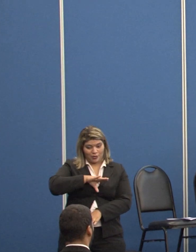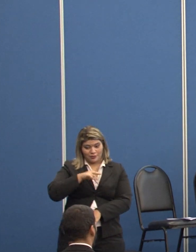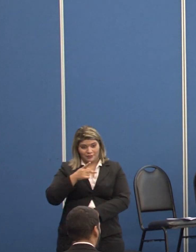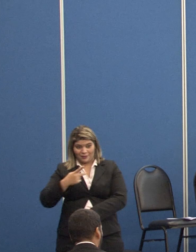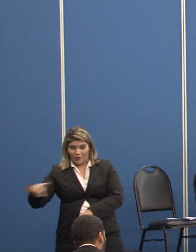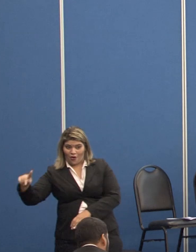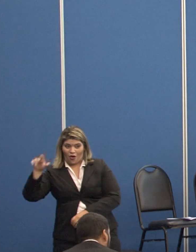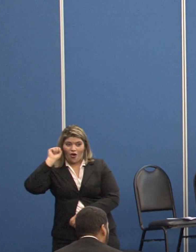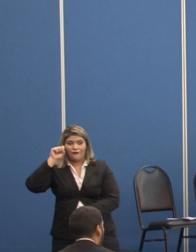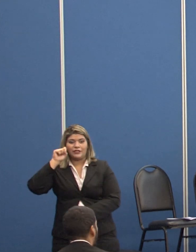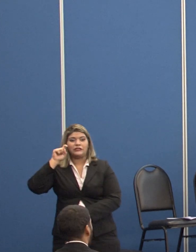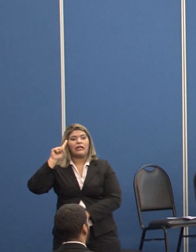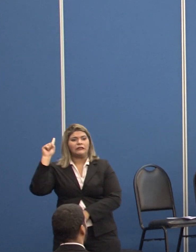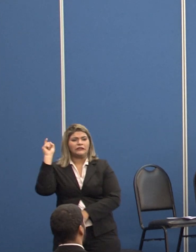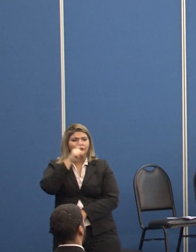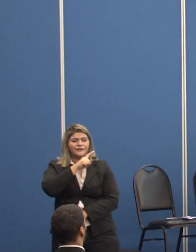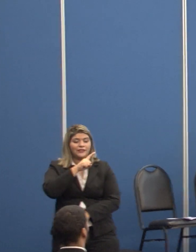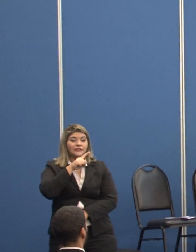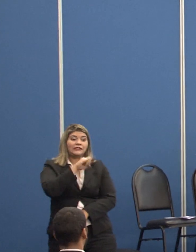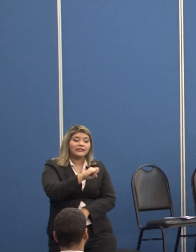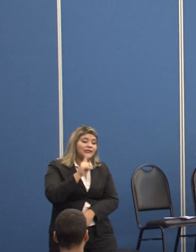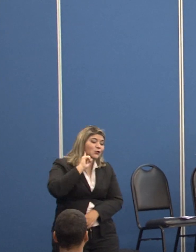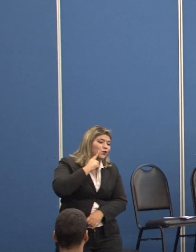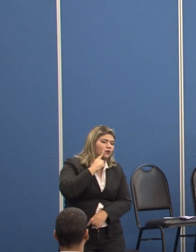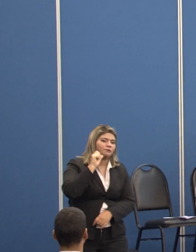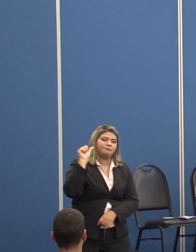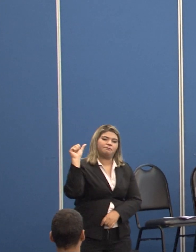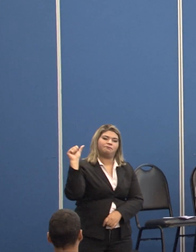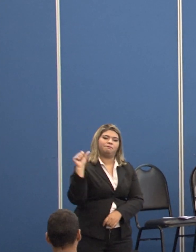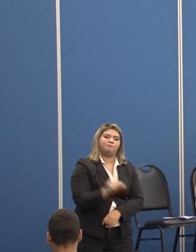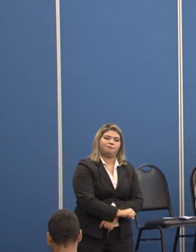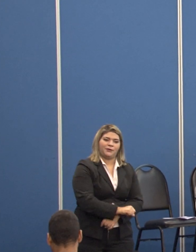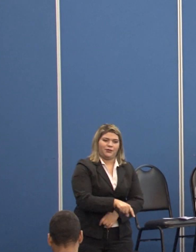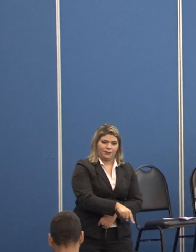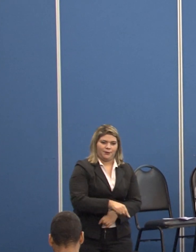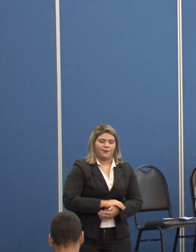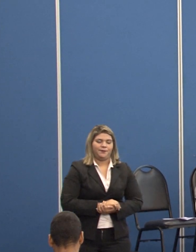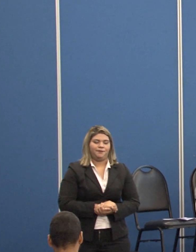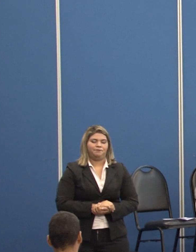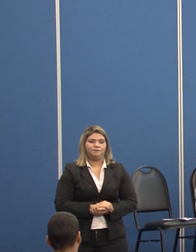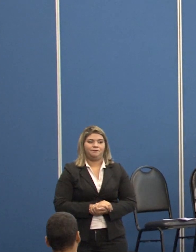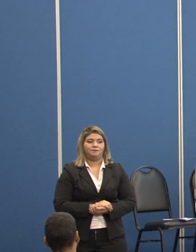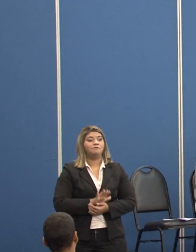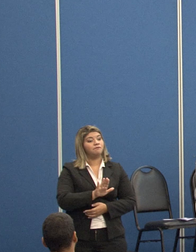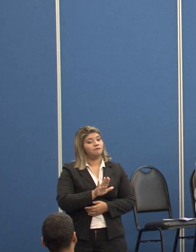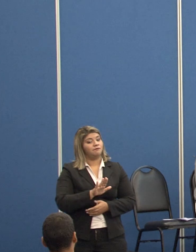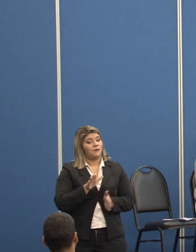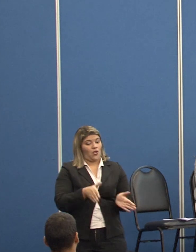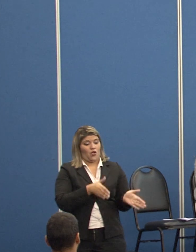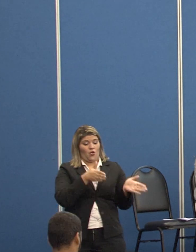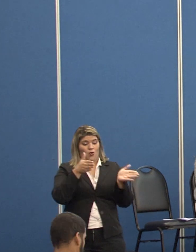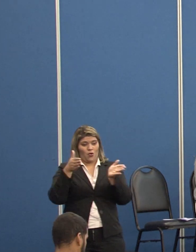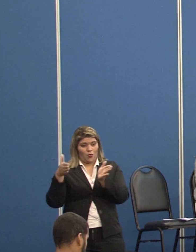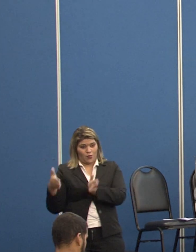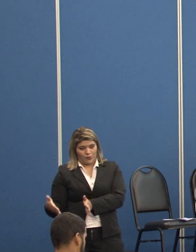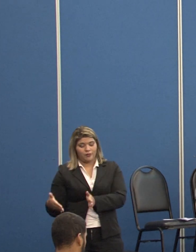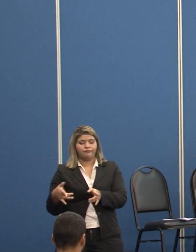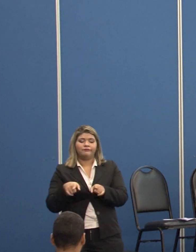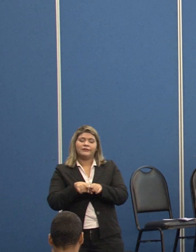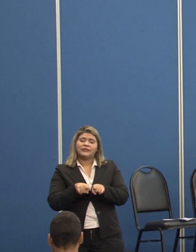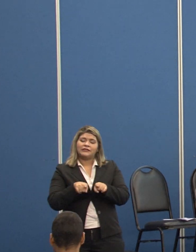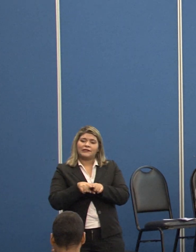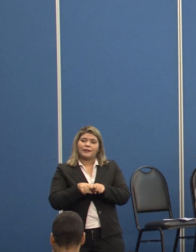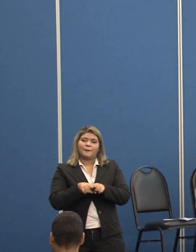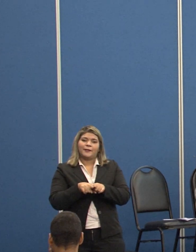um desafio, ensinar língua portuguesa para surdos é um desafio maior ainda. E, por outro lado, nós vemos também